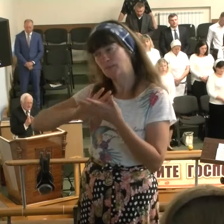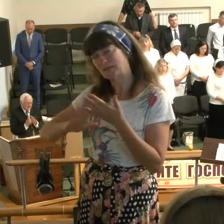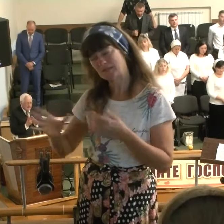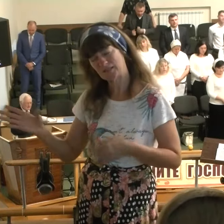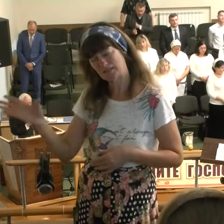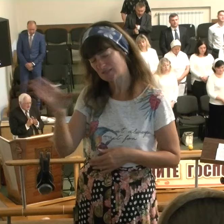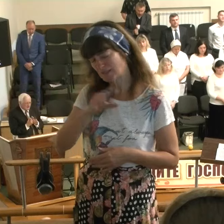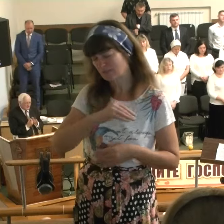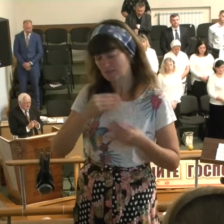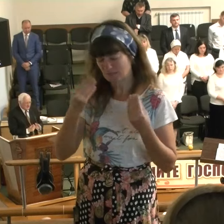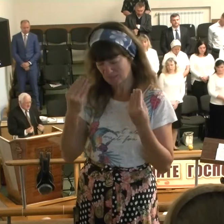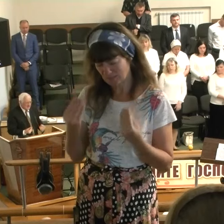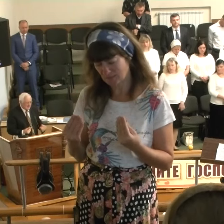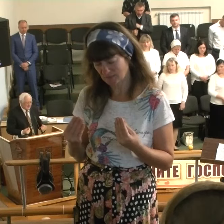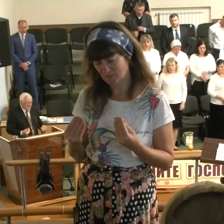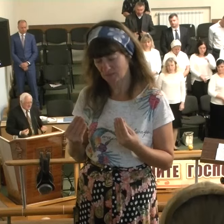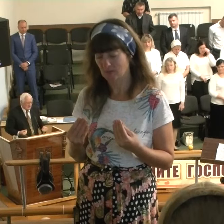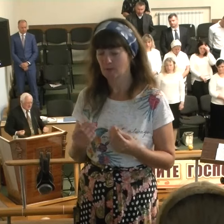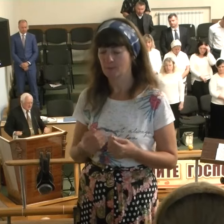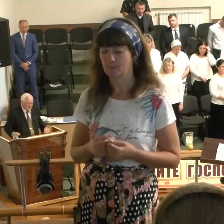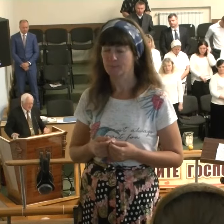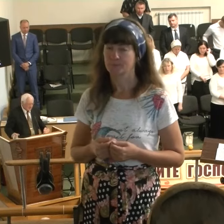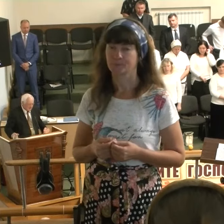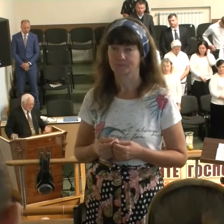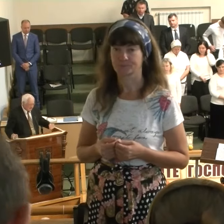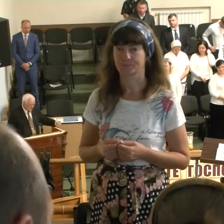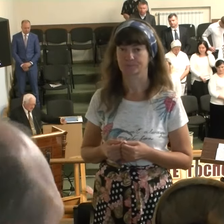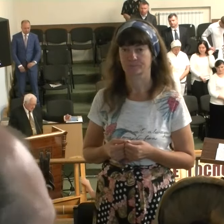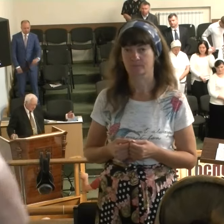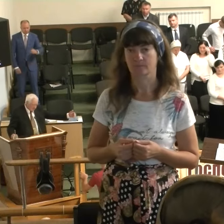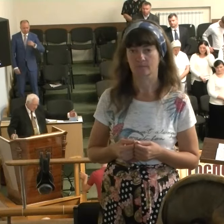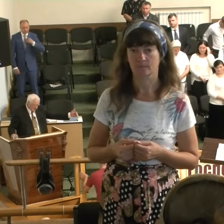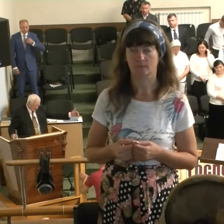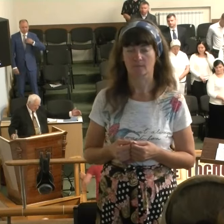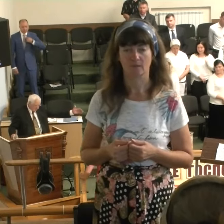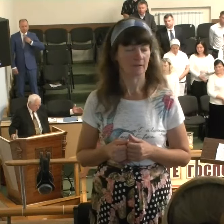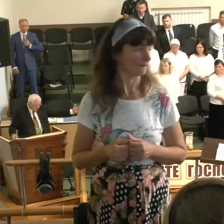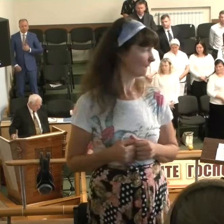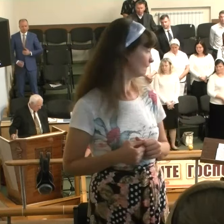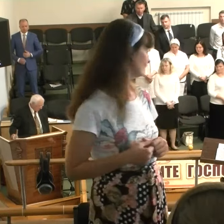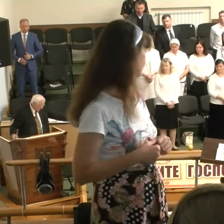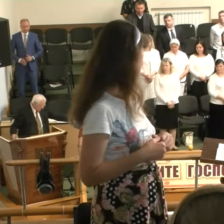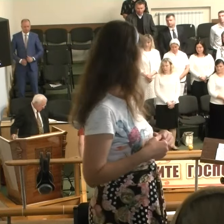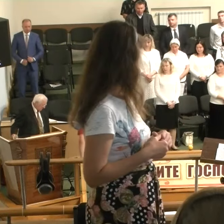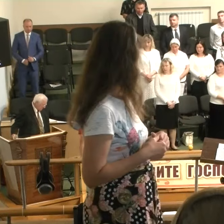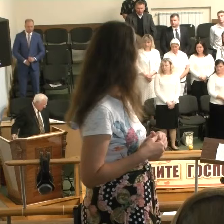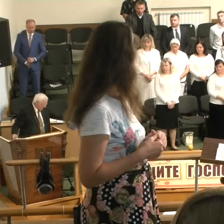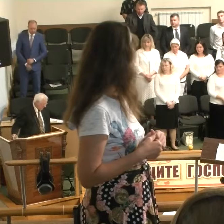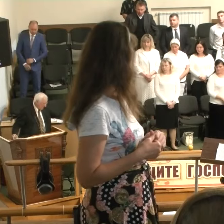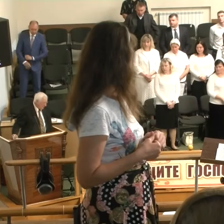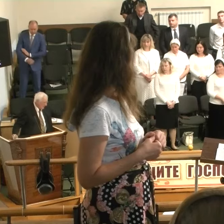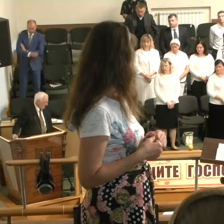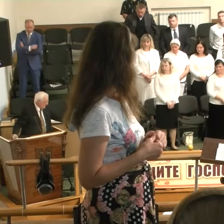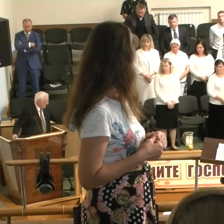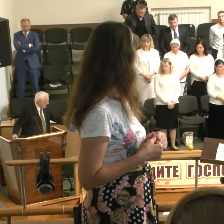дни отпадения, все дни отступления. Все желаю покаяться.